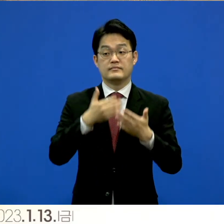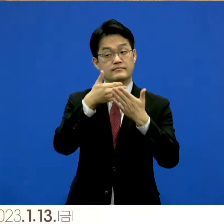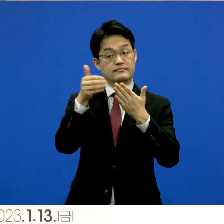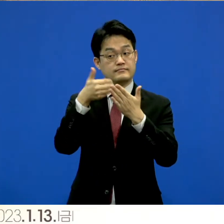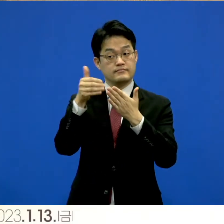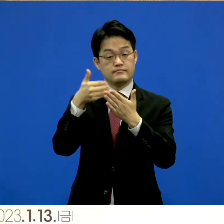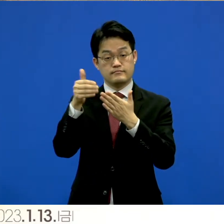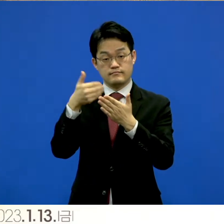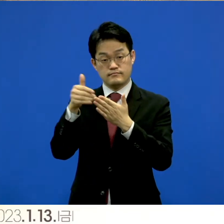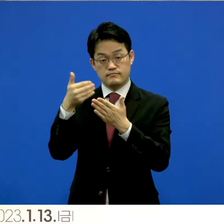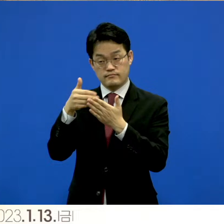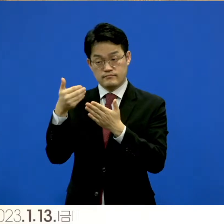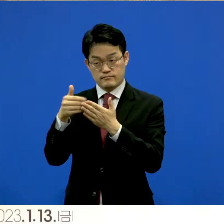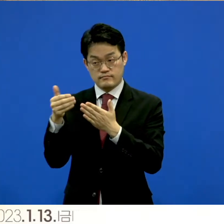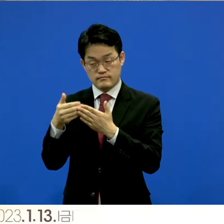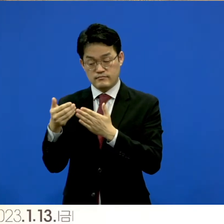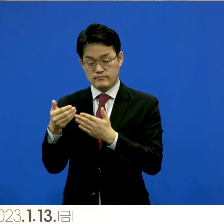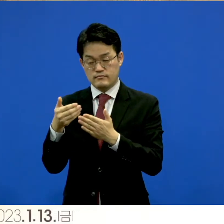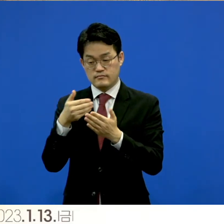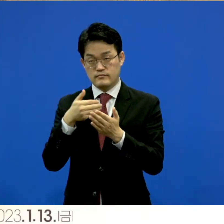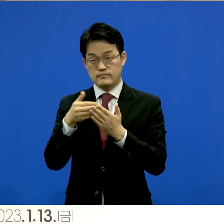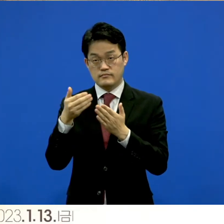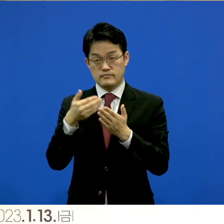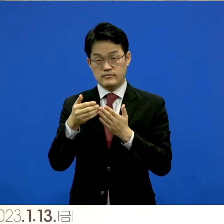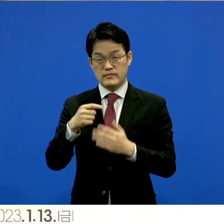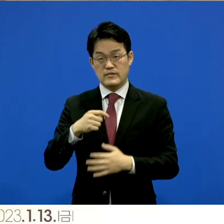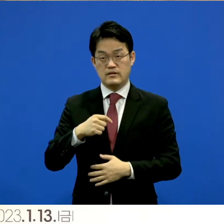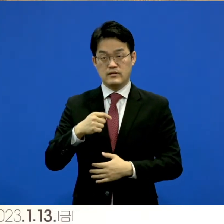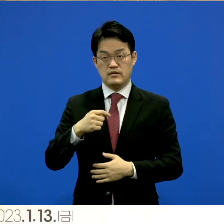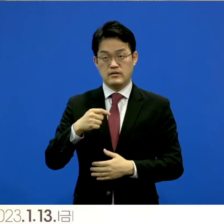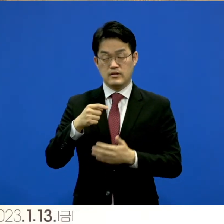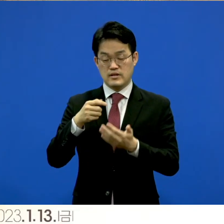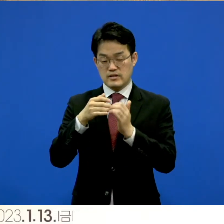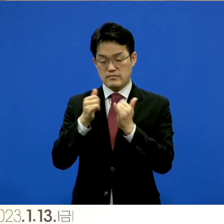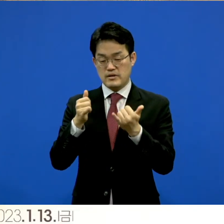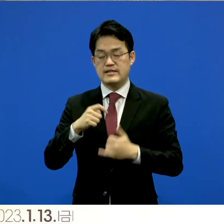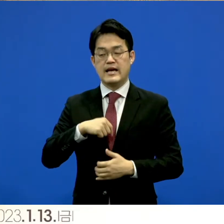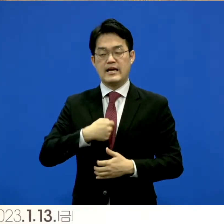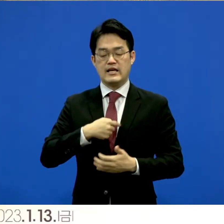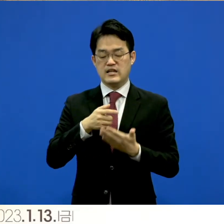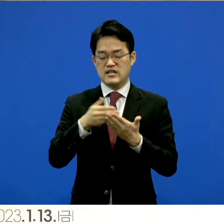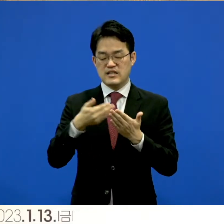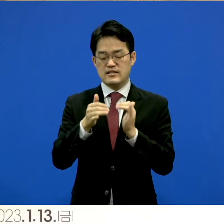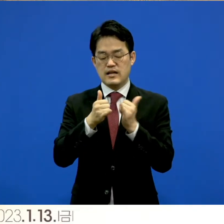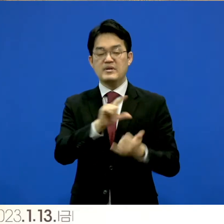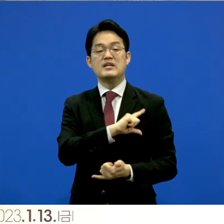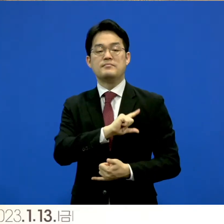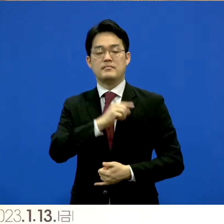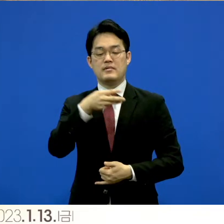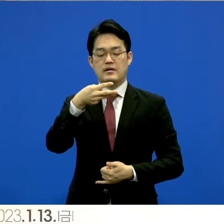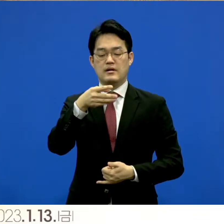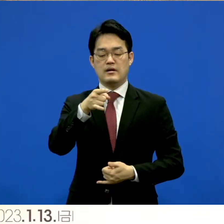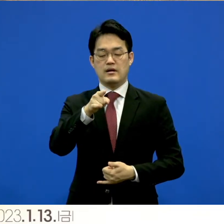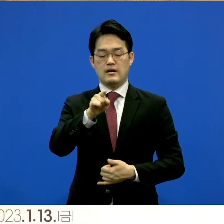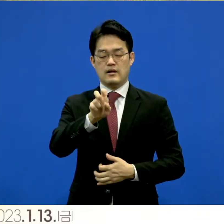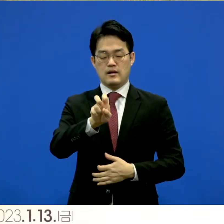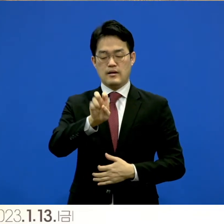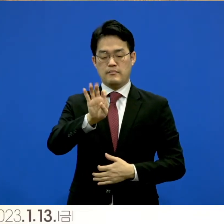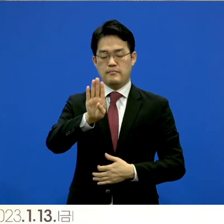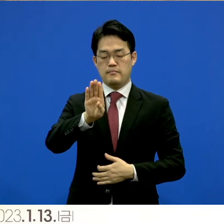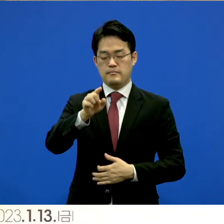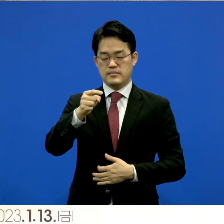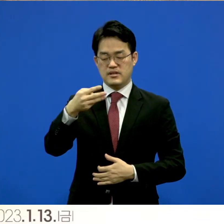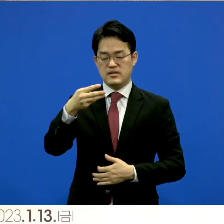그림에는 렘브란트 자신의 모습이 많이 투영되어 있다고 그래요. 렘브란트 이 화가들은 그 그림 안에